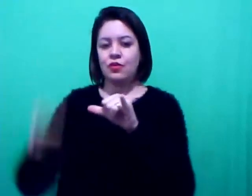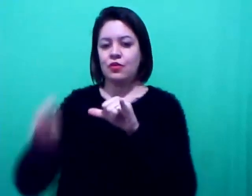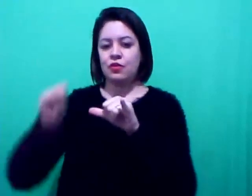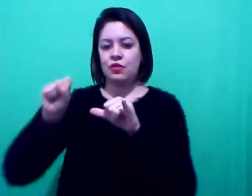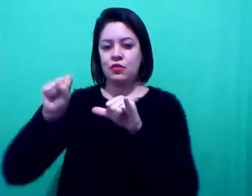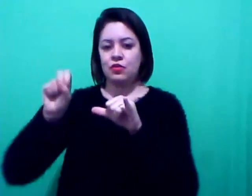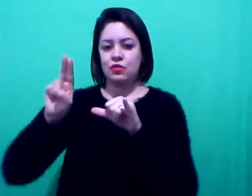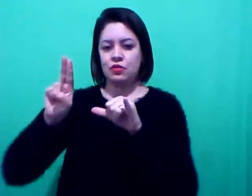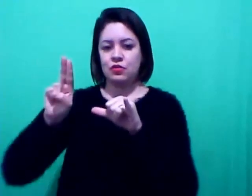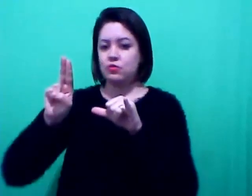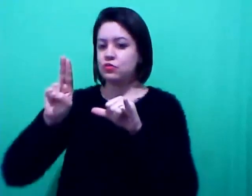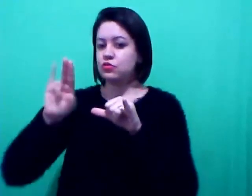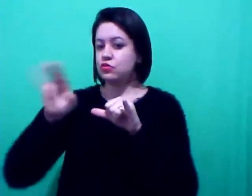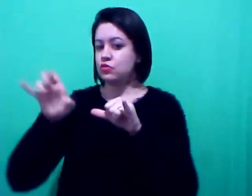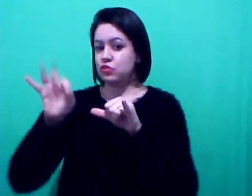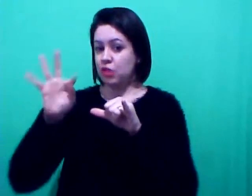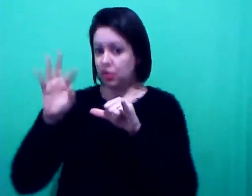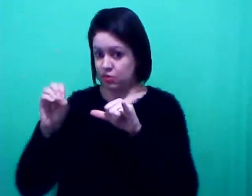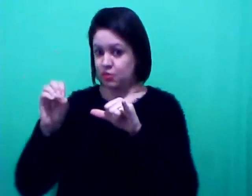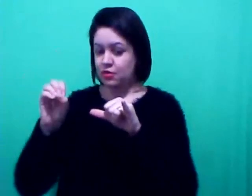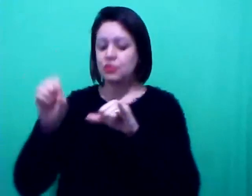o substantivo, o sujeito.